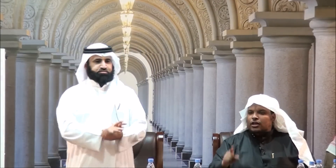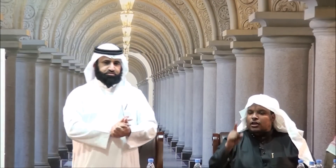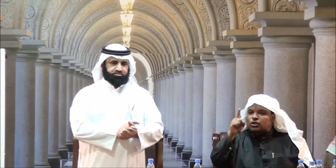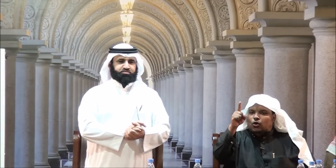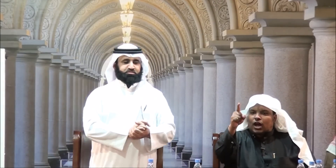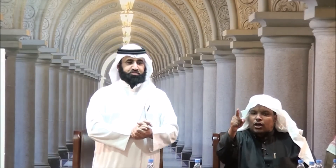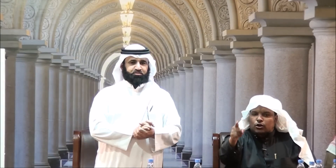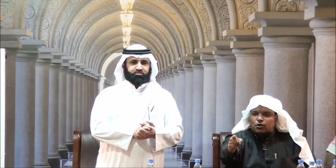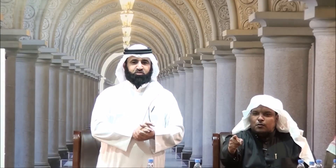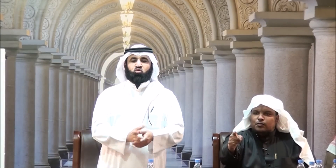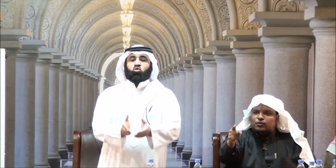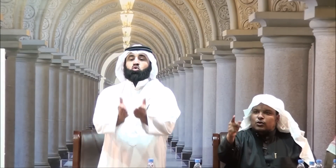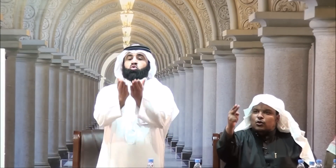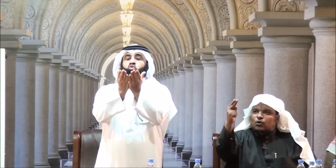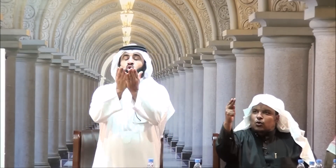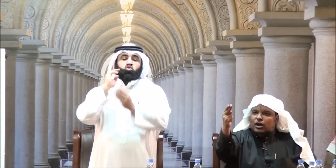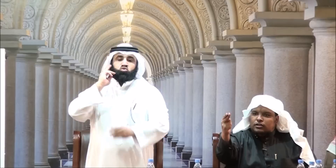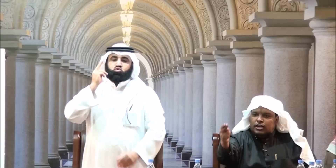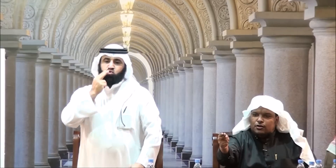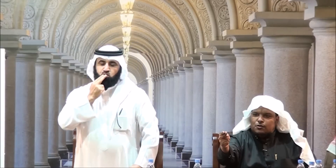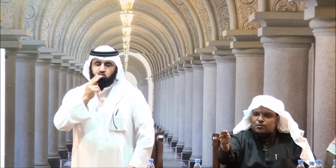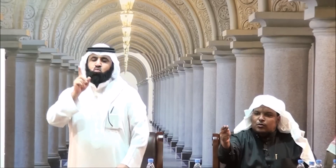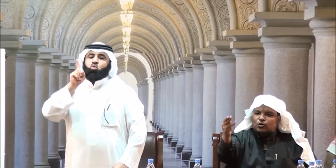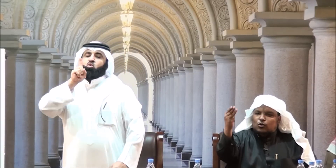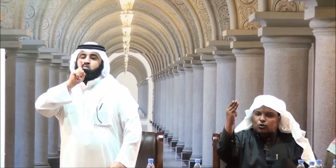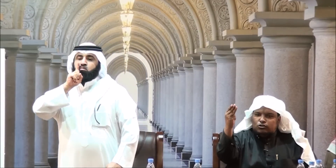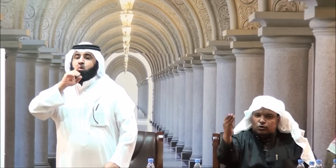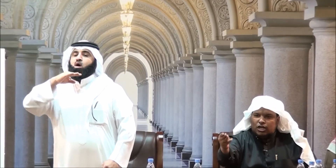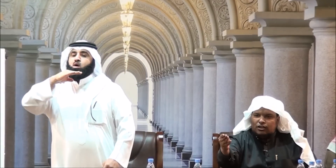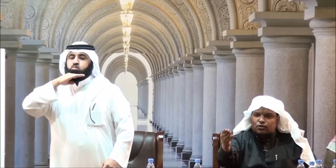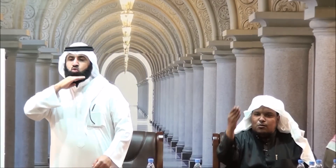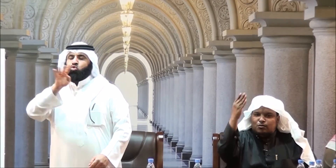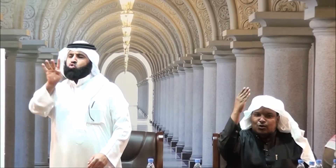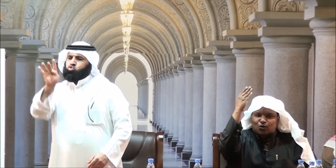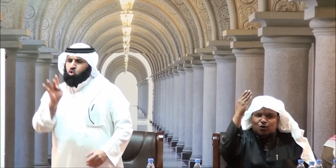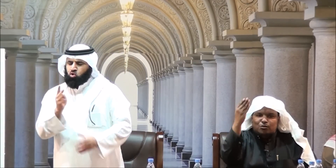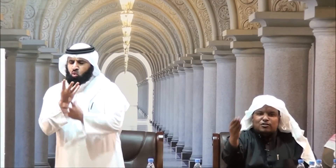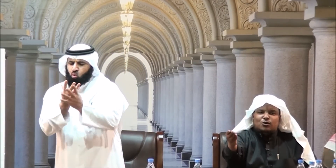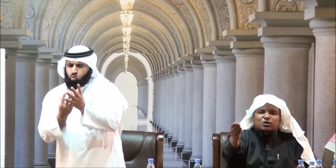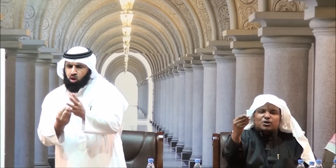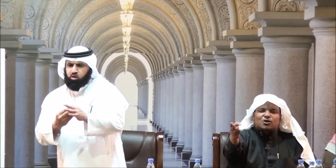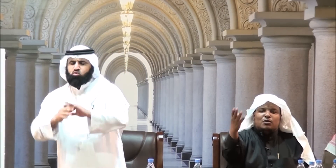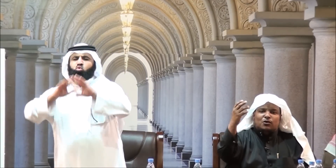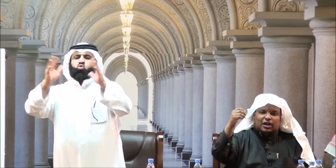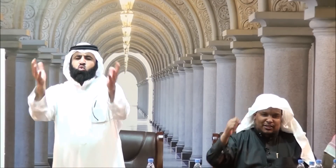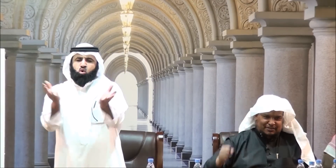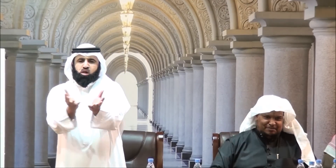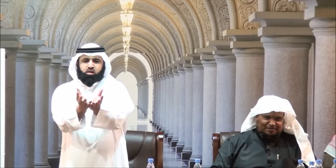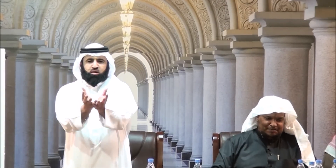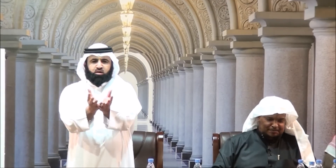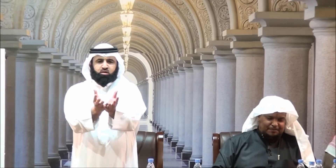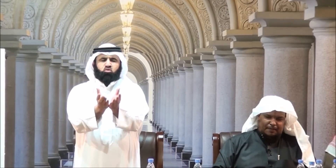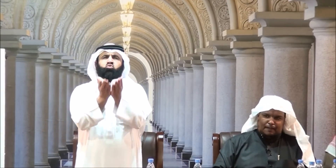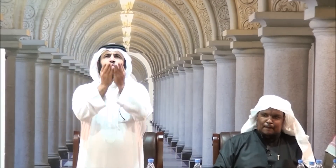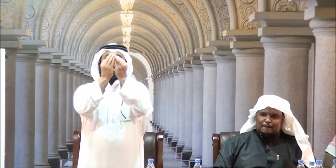جزاكم الله. الدعاء لكم ولوالديكم وزوجاتكم والمتزوج منكم أولادها.